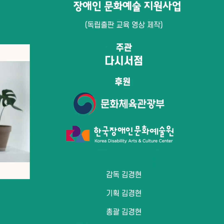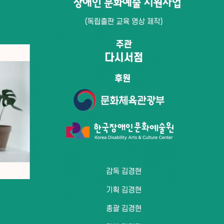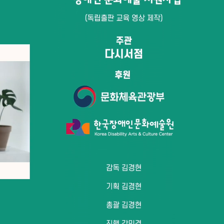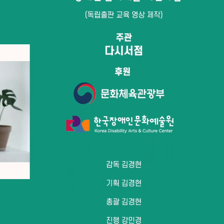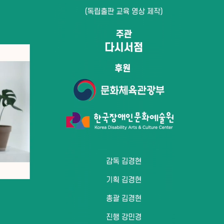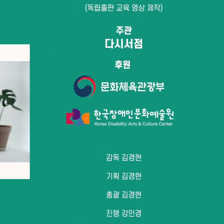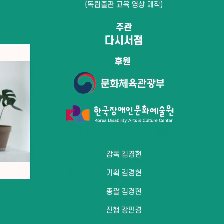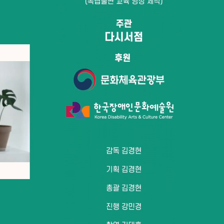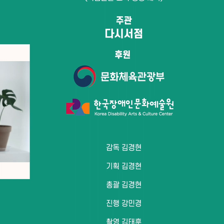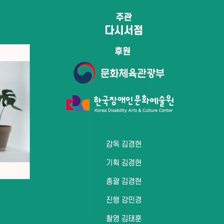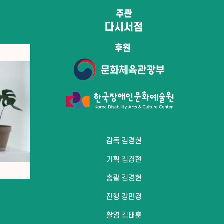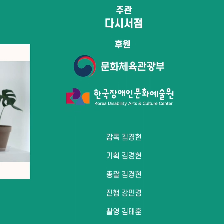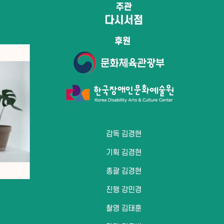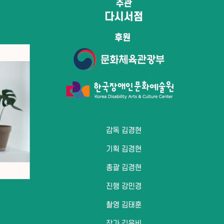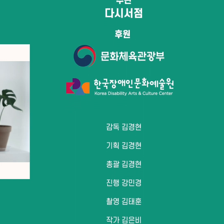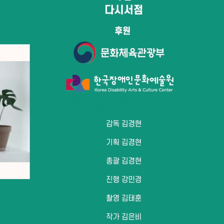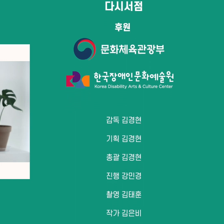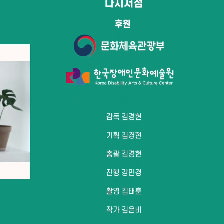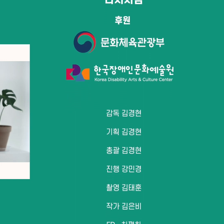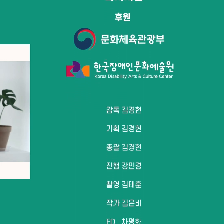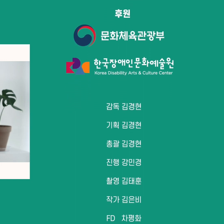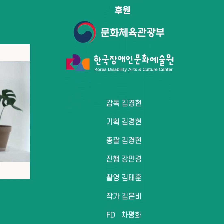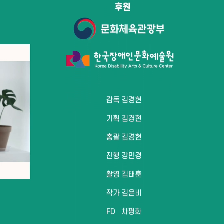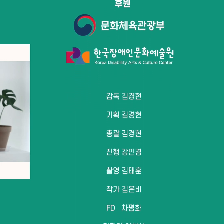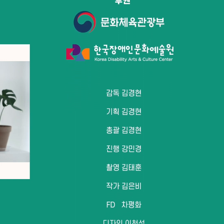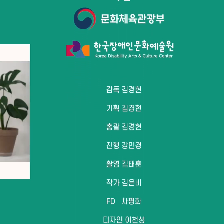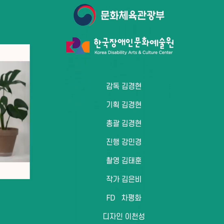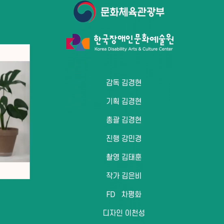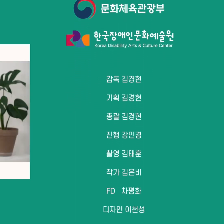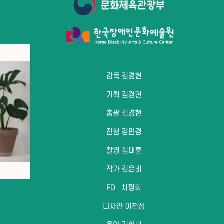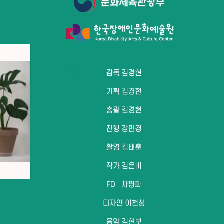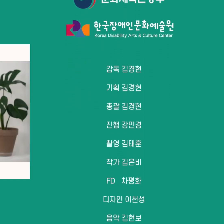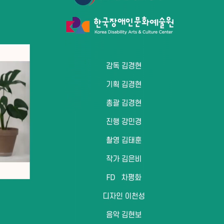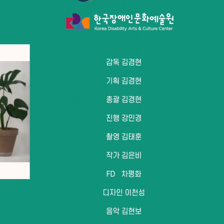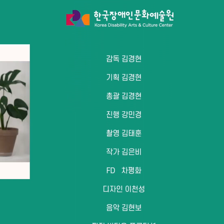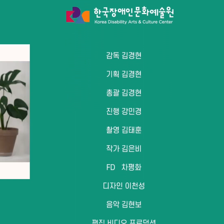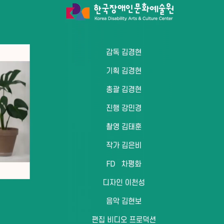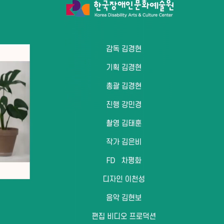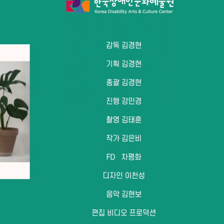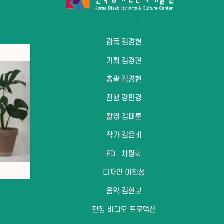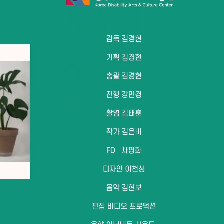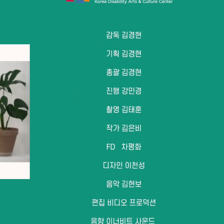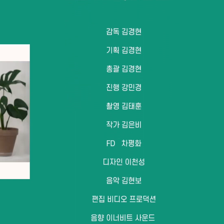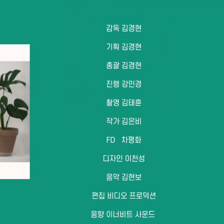가지 요인들을 고려해서 정하고 있는데요. 저는 이 질문을